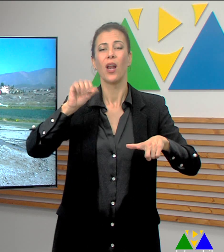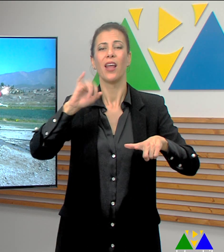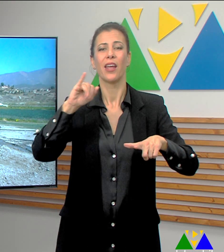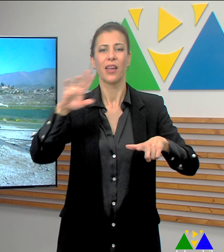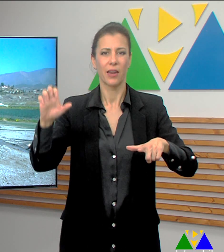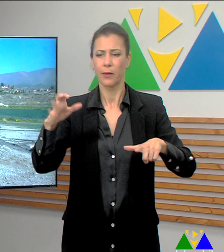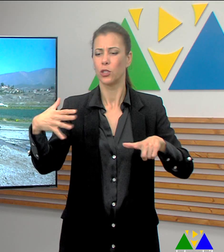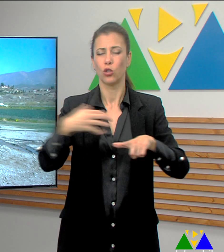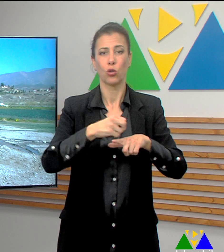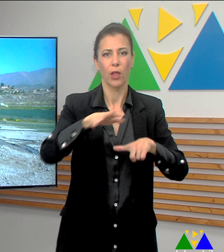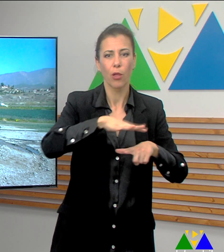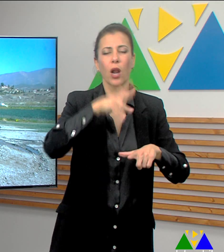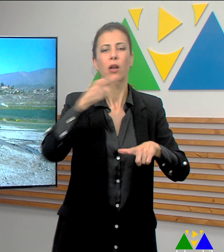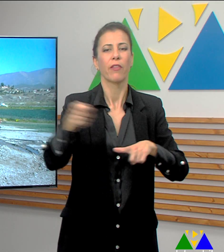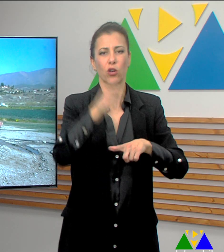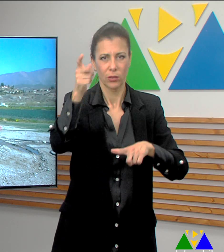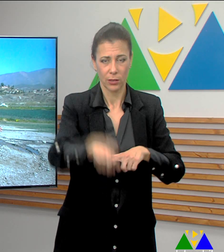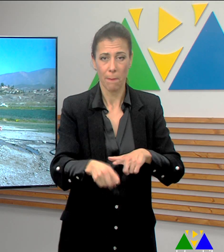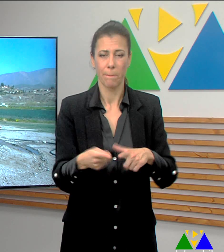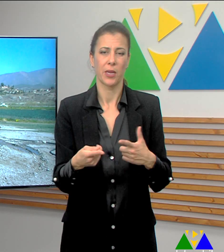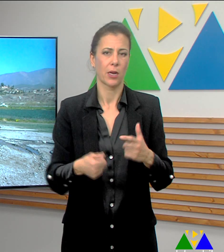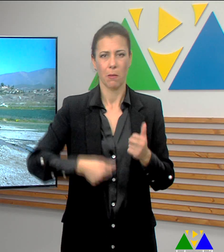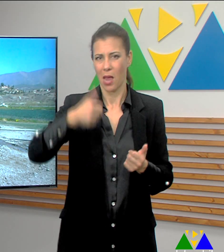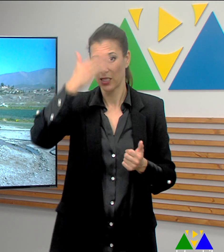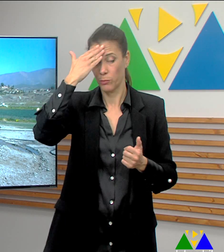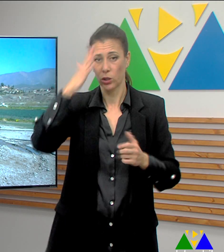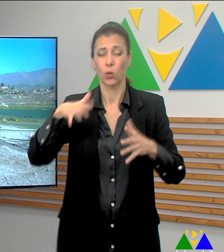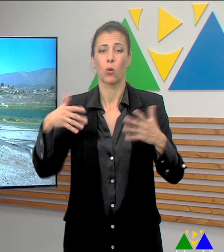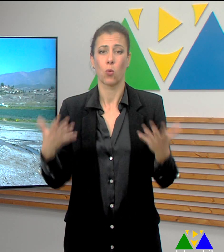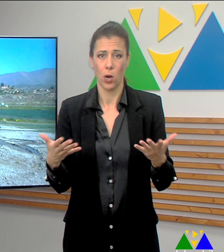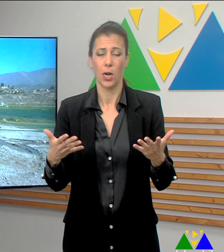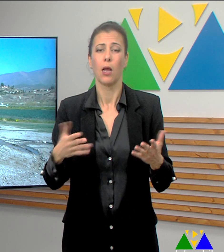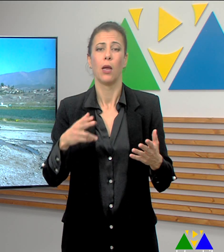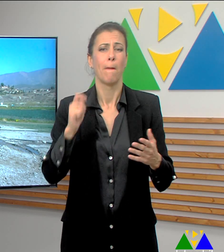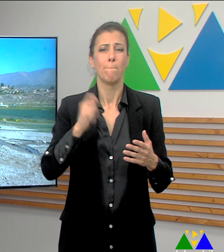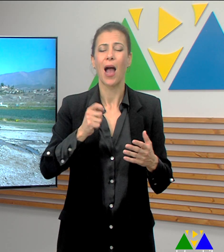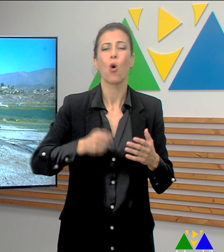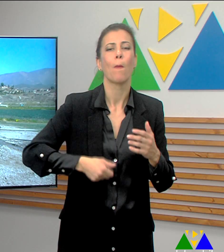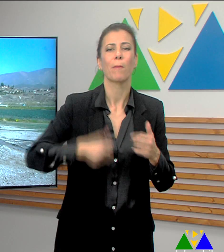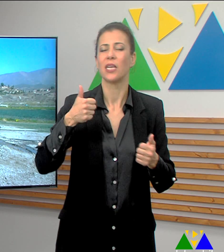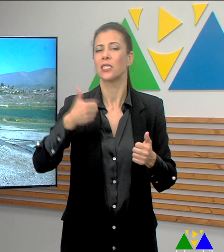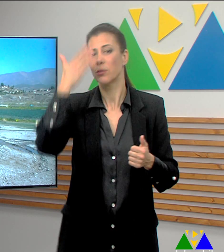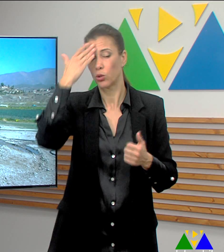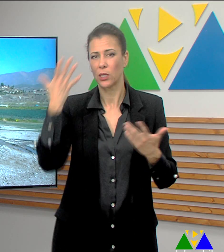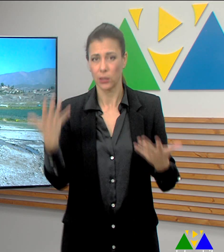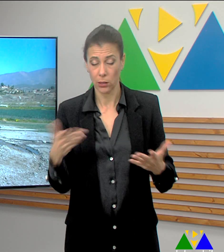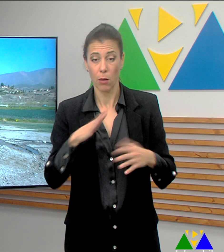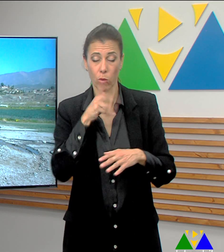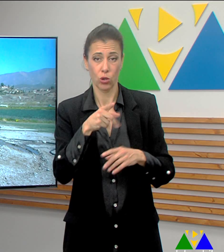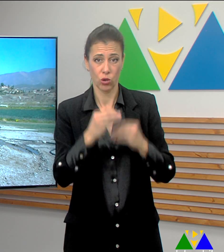en regadío pues toda esta zona, sobre todo la más importante, el pago más importante que se regó, y para eso se